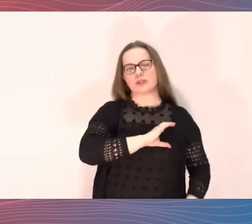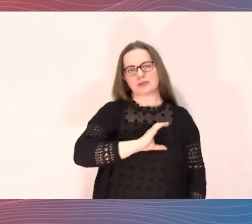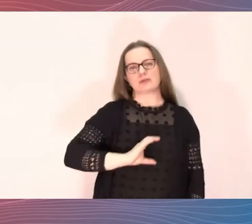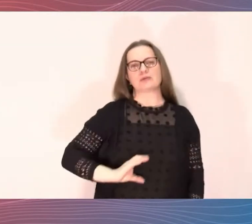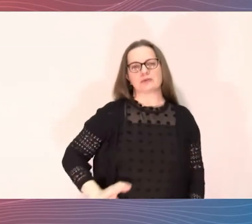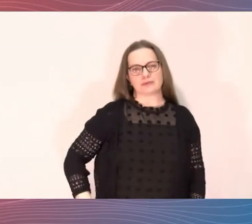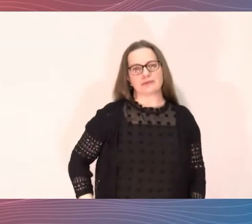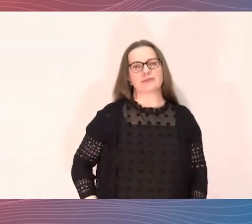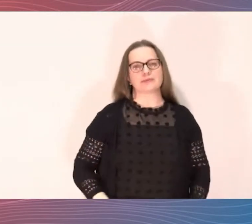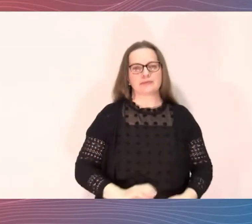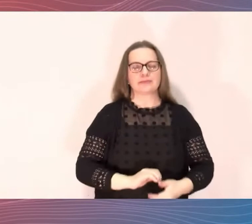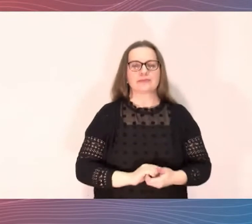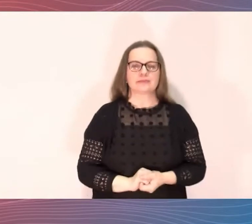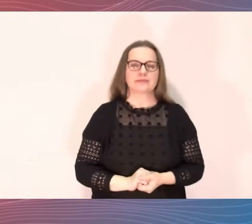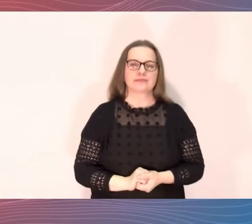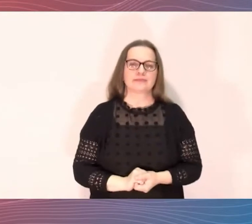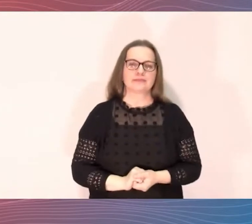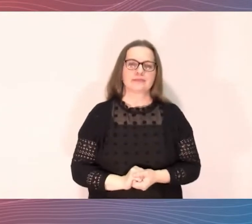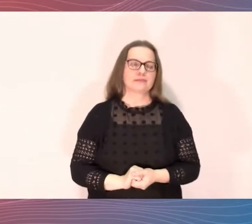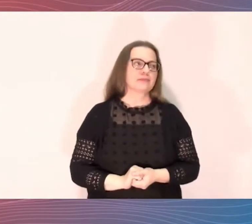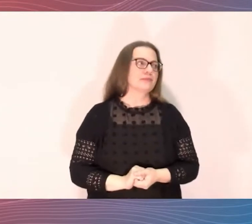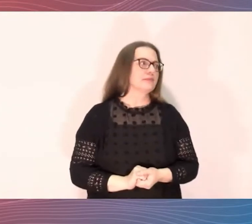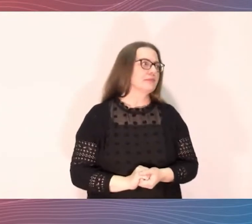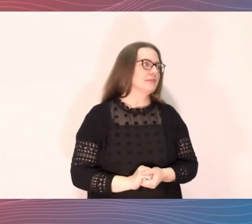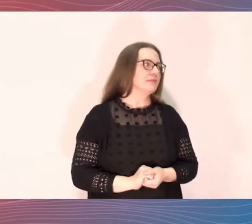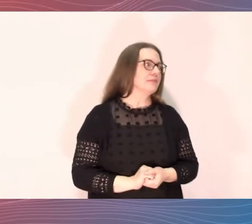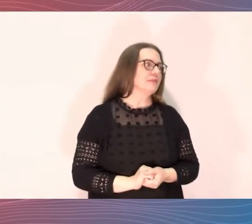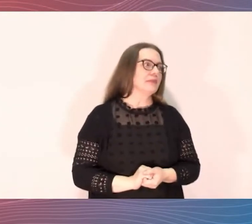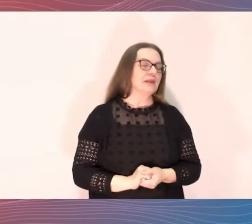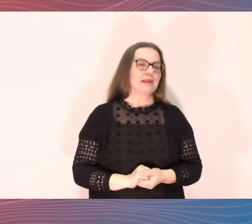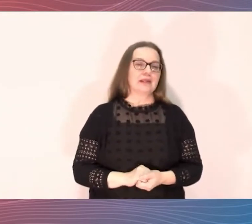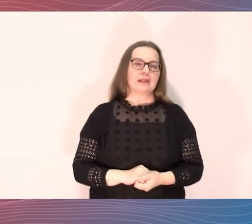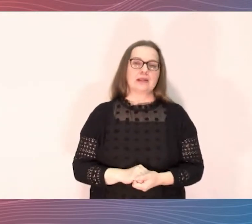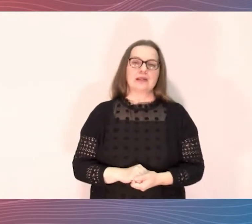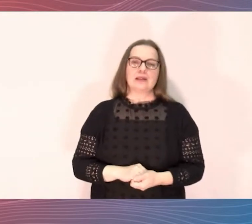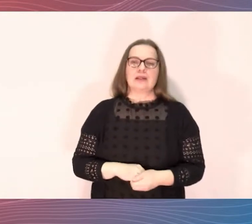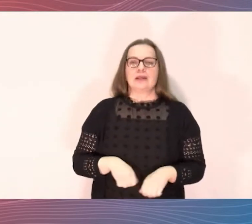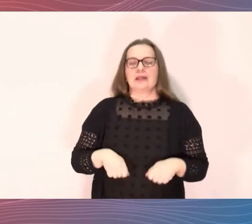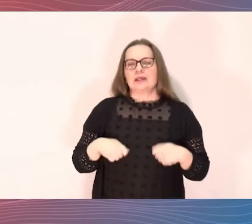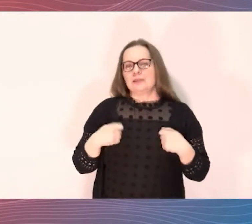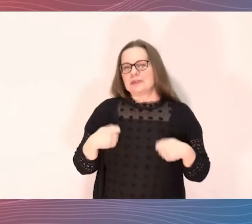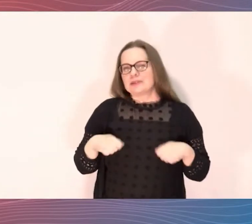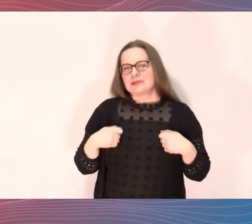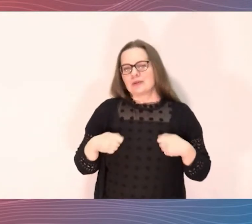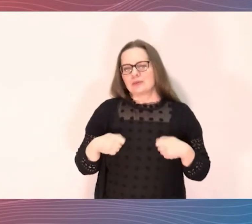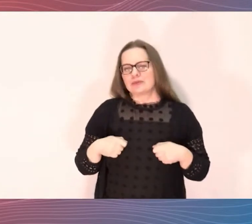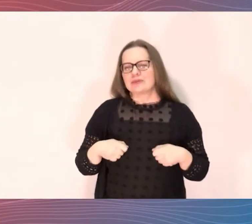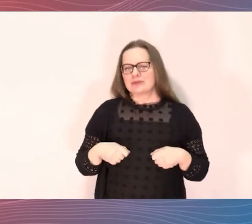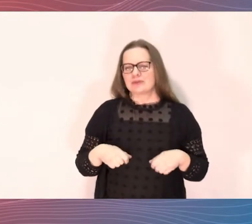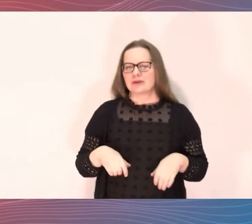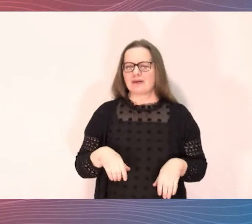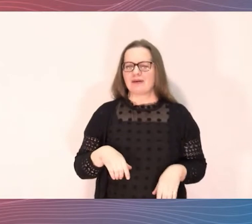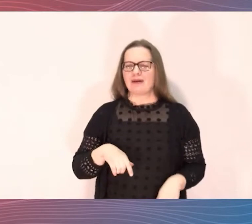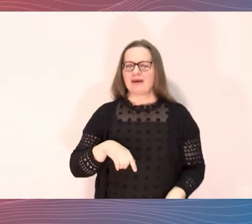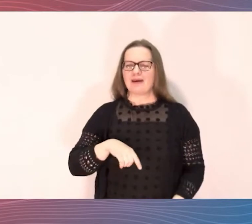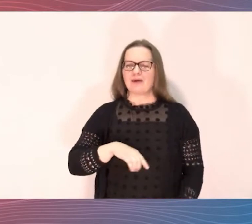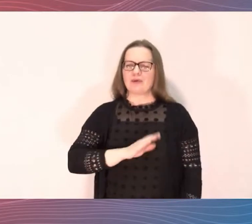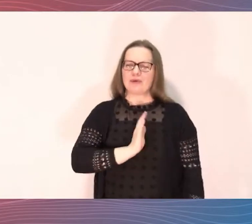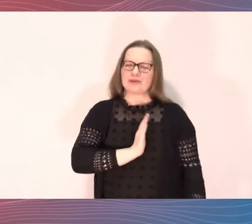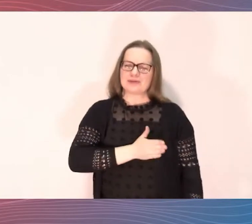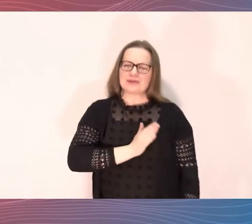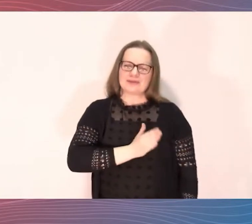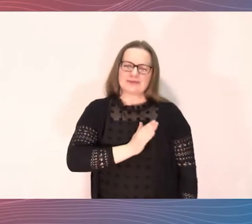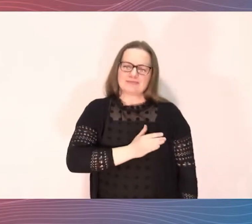revelar e do homem ter coração adequado de receber. Por isso, irmãos, vamos começar essa conferência